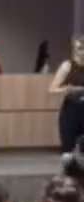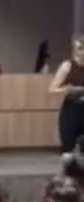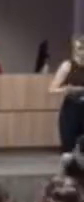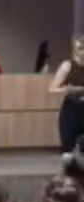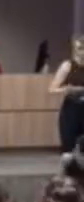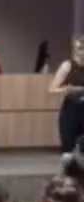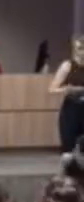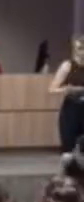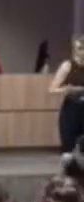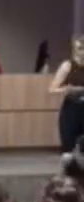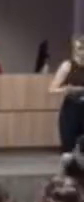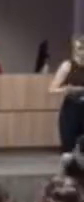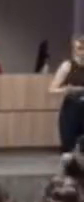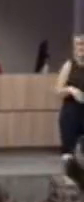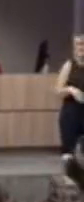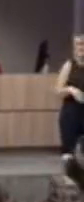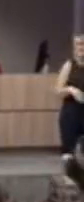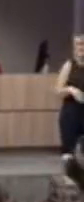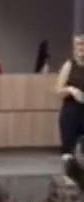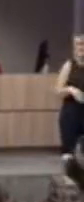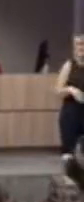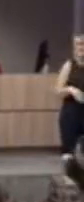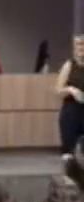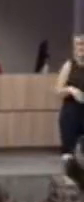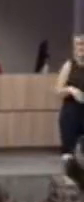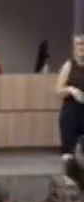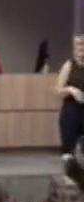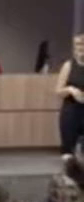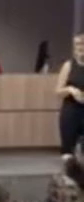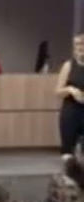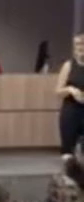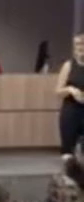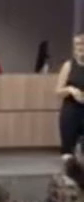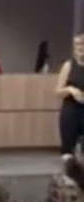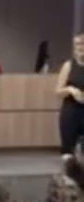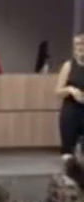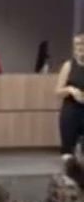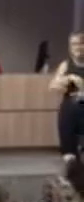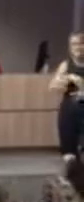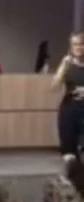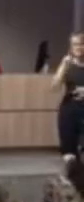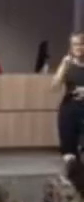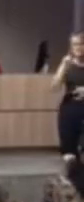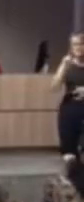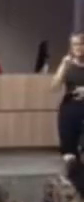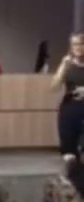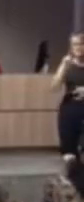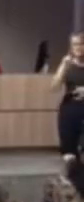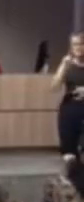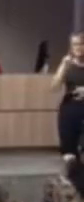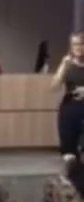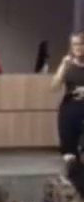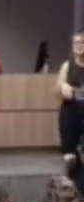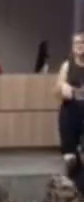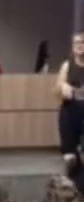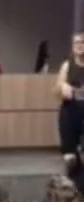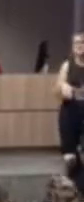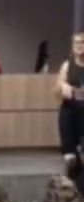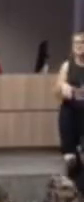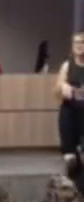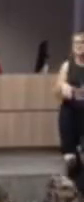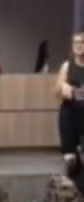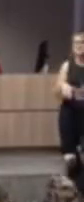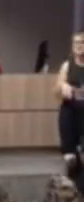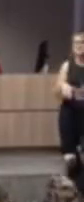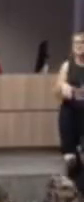internadas. E aí tem, para os profissionais, excesso de trabalho, salários abaixo do piso e atrasos salariais, descumprimentos de normativas